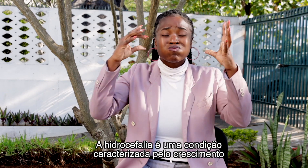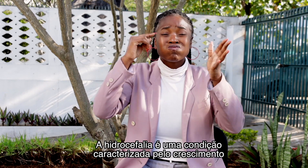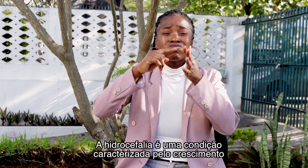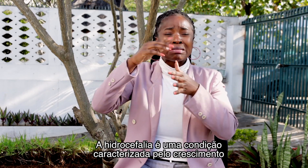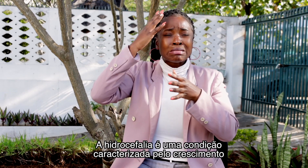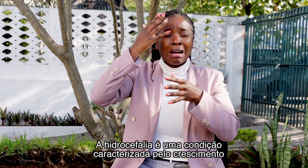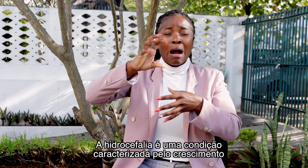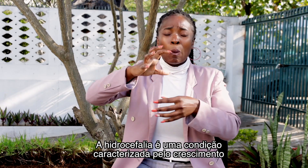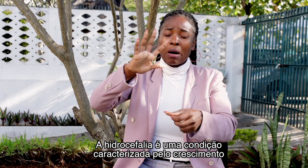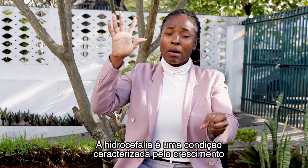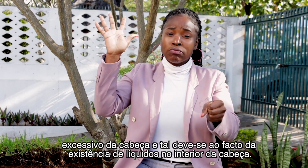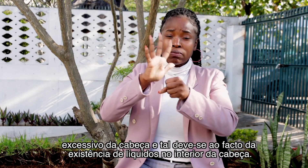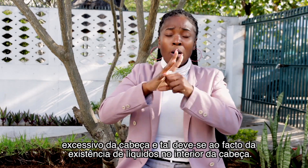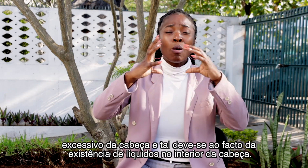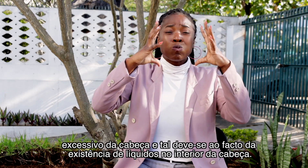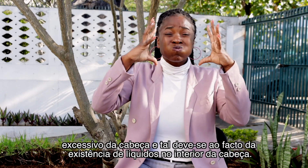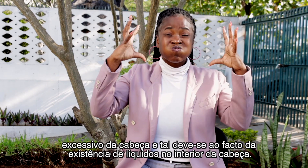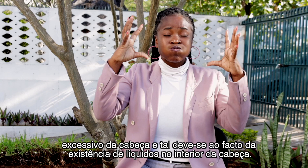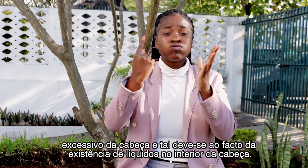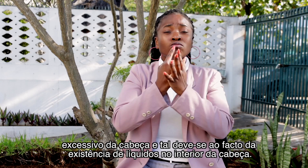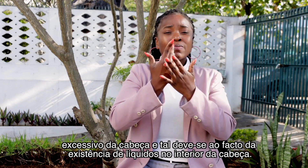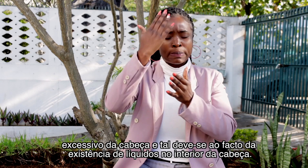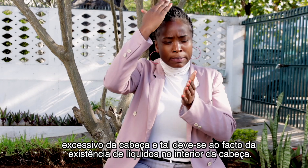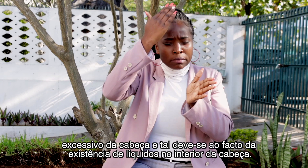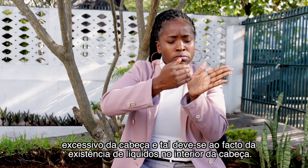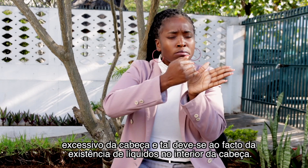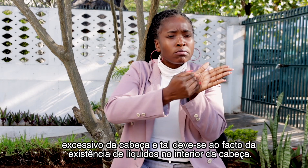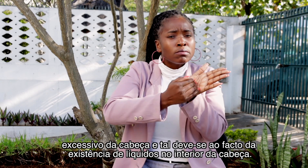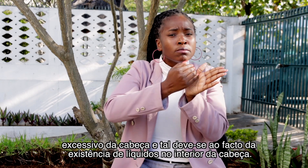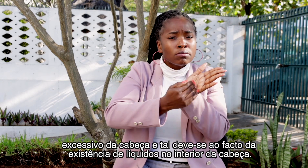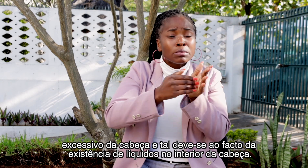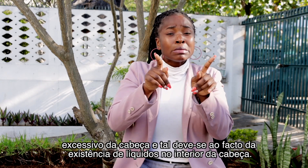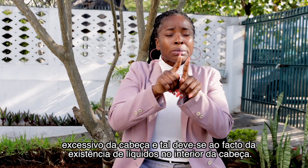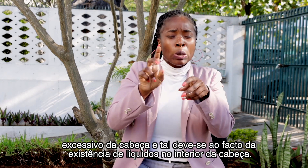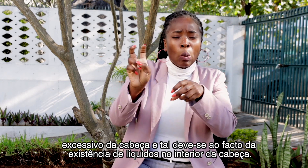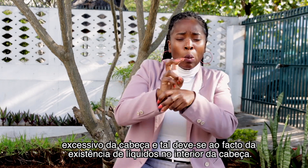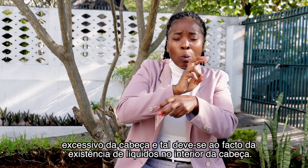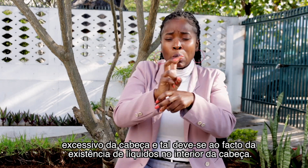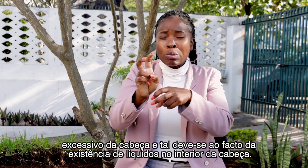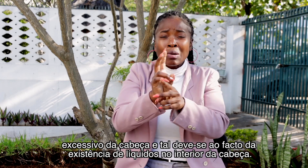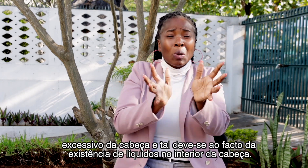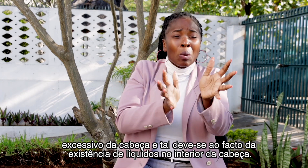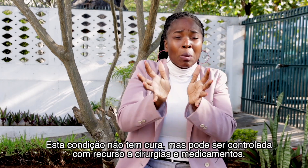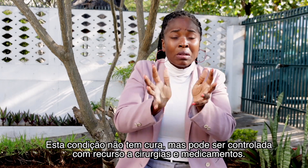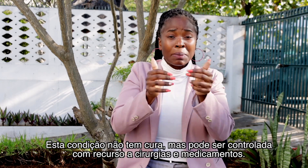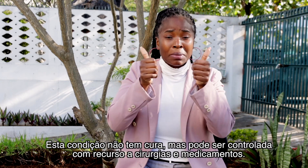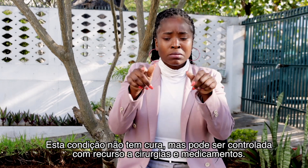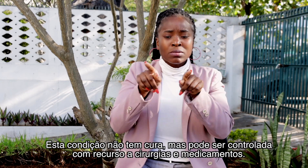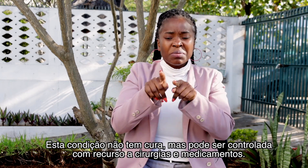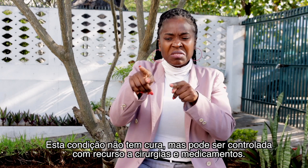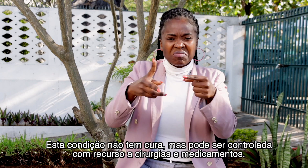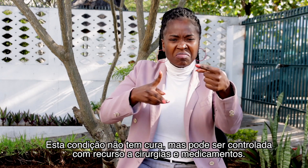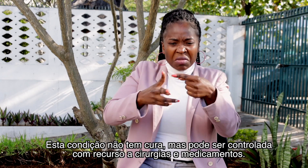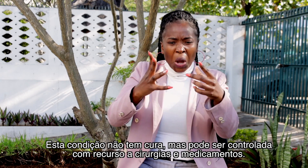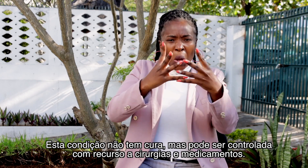pelo crescimento excessivo da cabeça e tal deve-se ao fato da existência de líquidos no interior da cabeça. Esta condição não tem